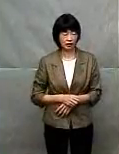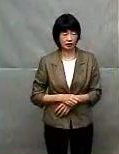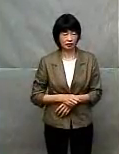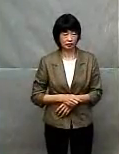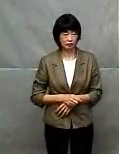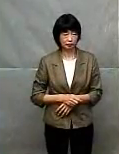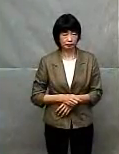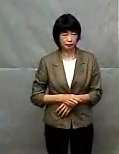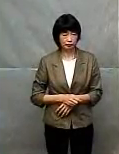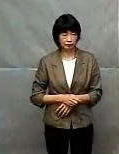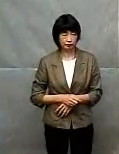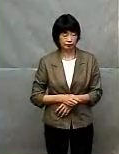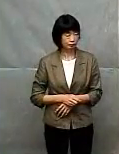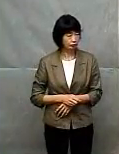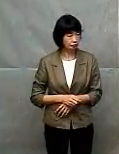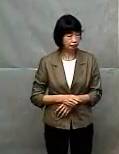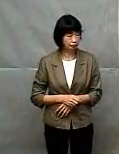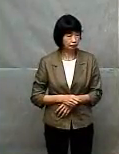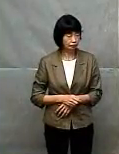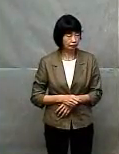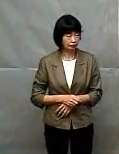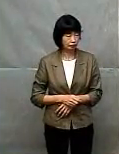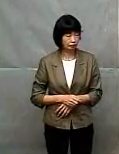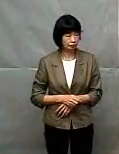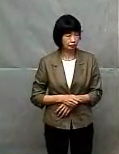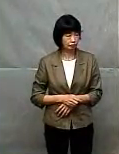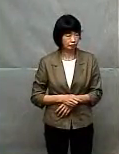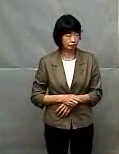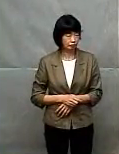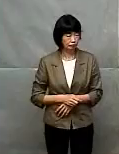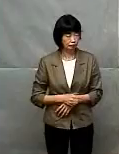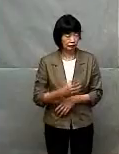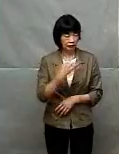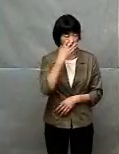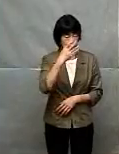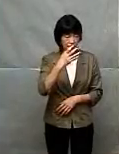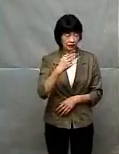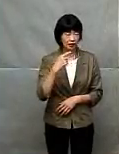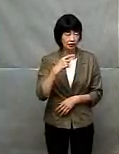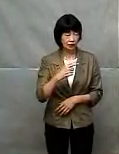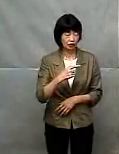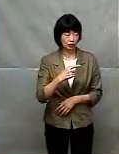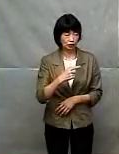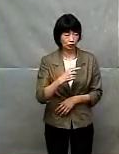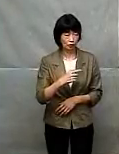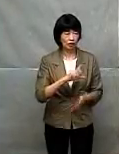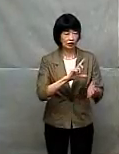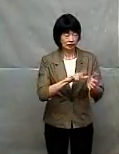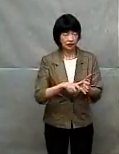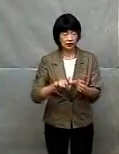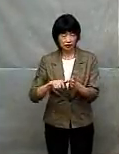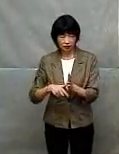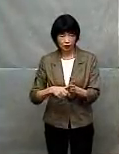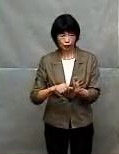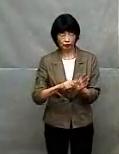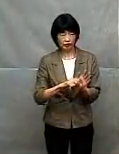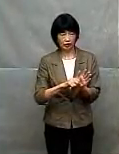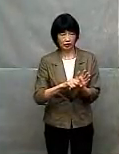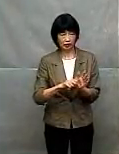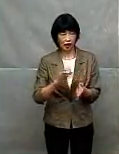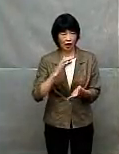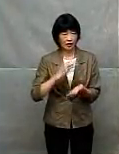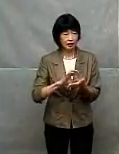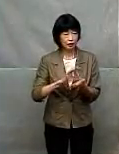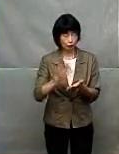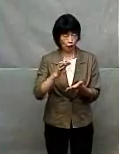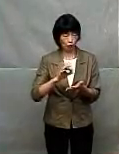線は、新幹線によっていろいろ時期によっていろいろ費用負担のやり方も違いますけども、い